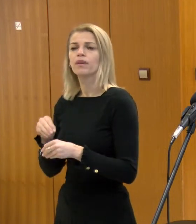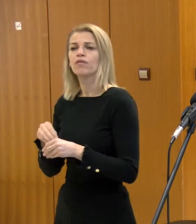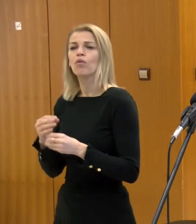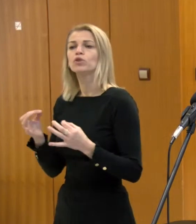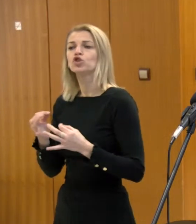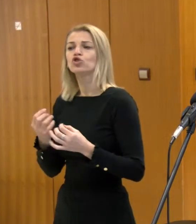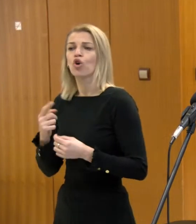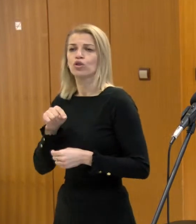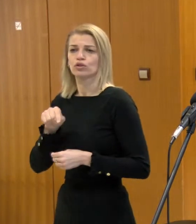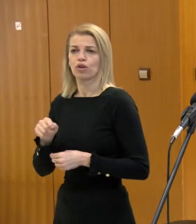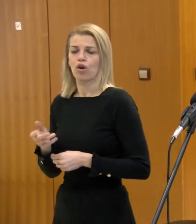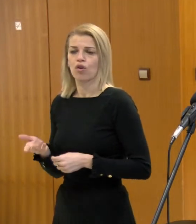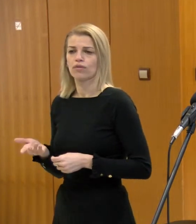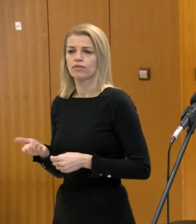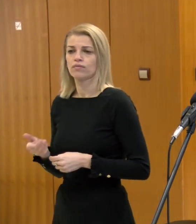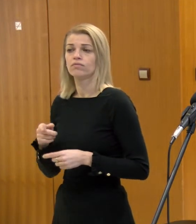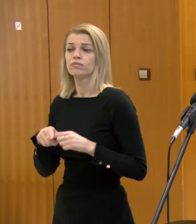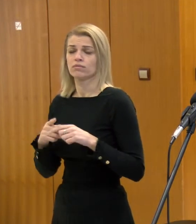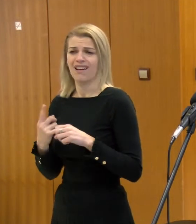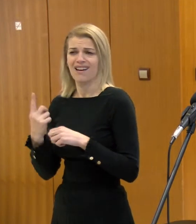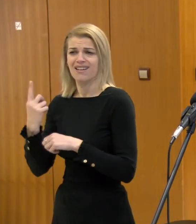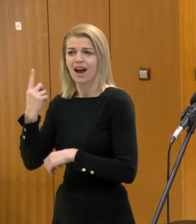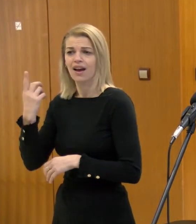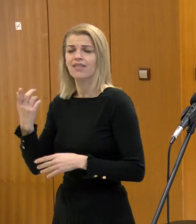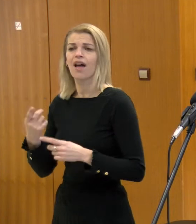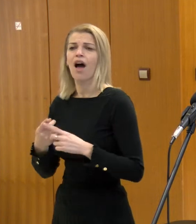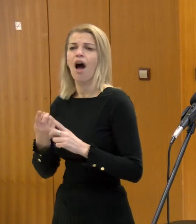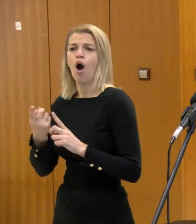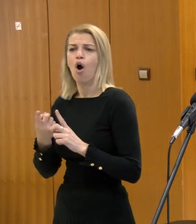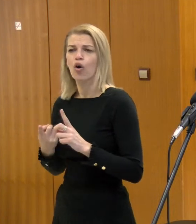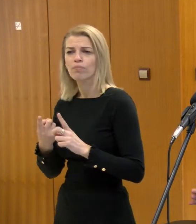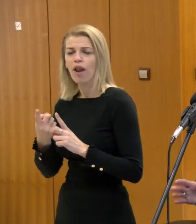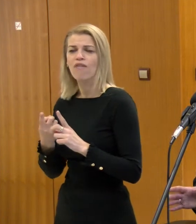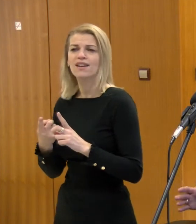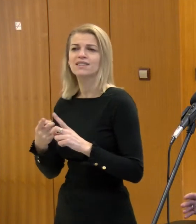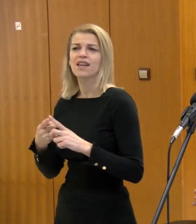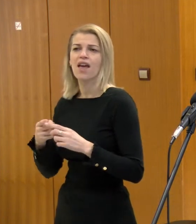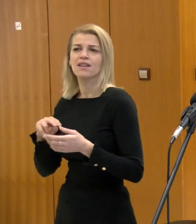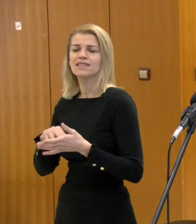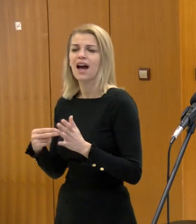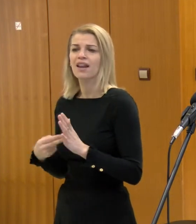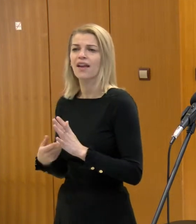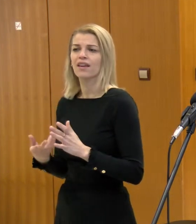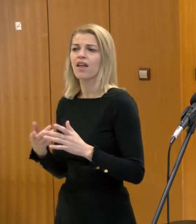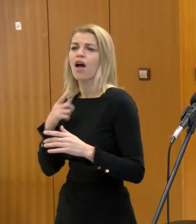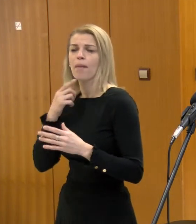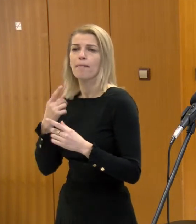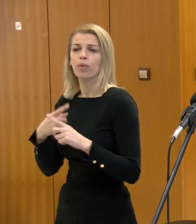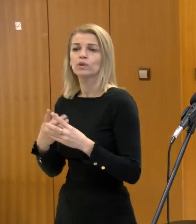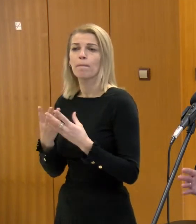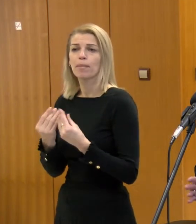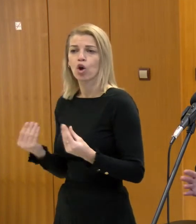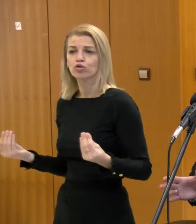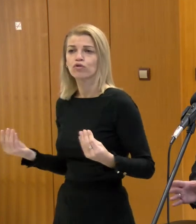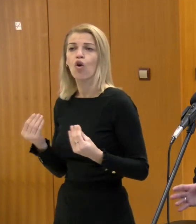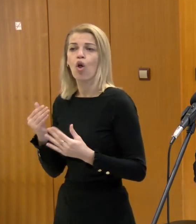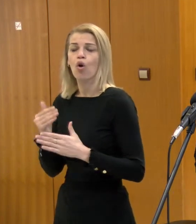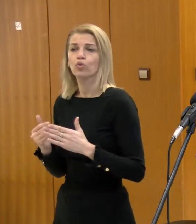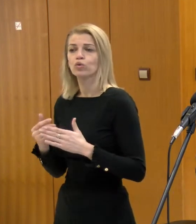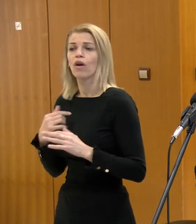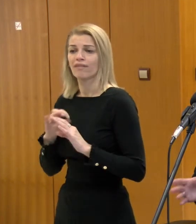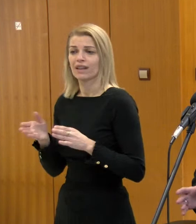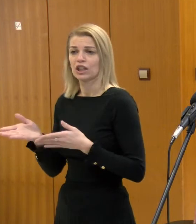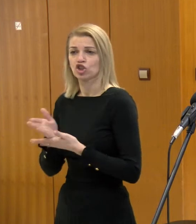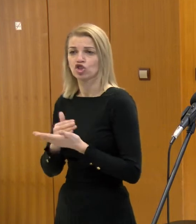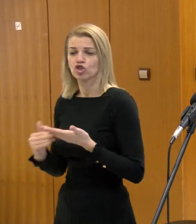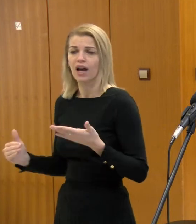čo z toho, lebo áno, je to o raketách a je to o odpaľovacích zariadeniach, zároveň je to o množstve, to znamená, že my môžeme poskytnúť časť či